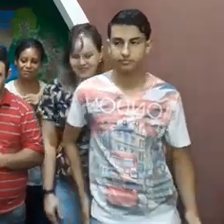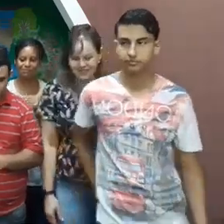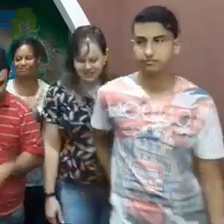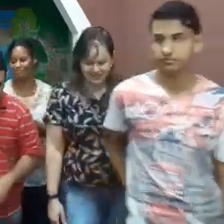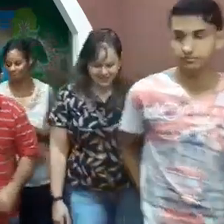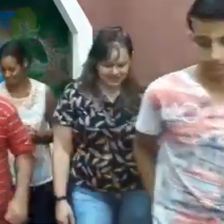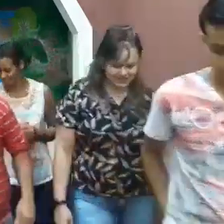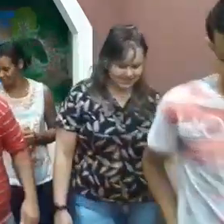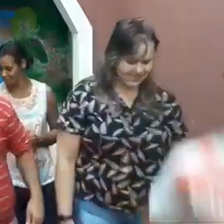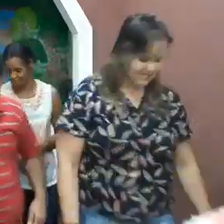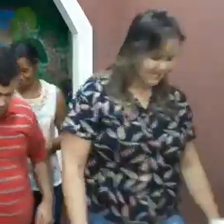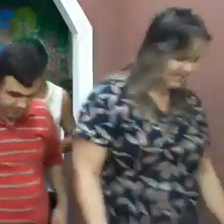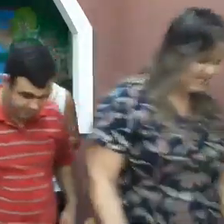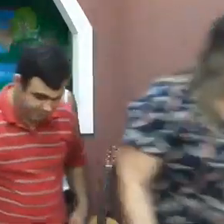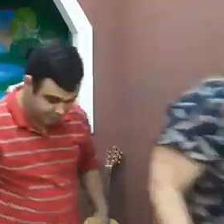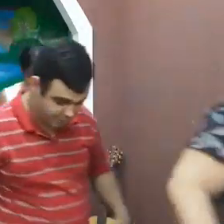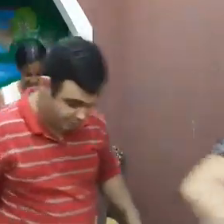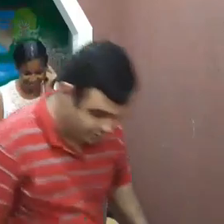Podemos sentar?